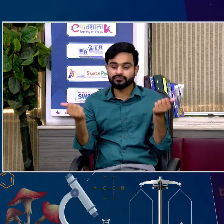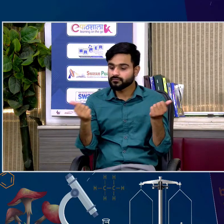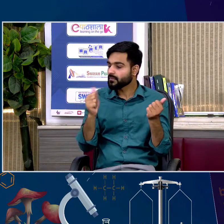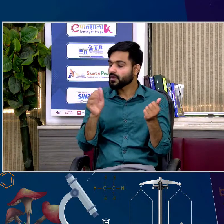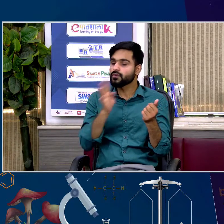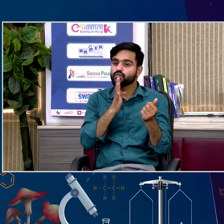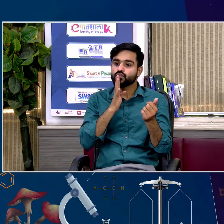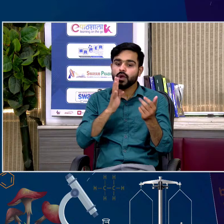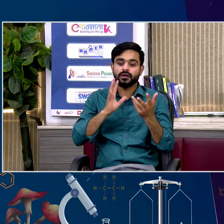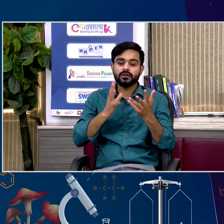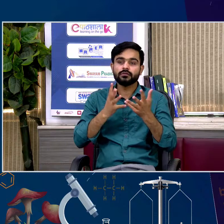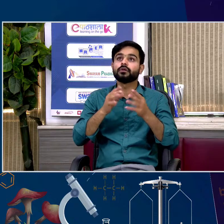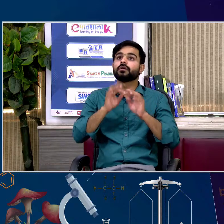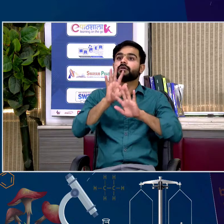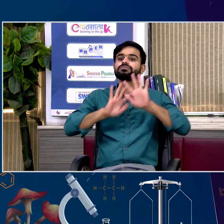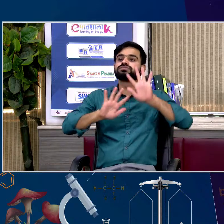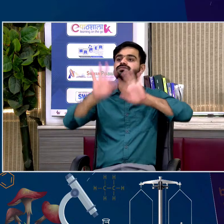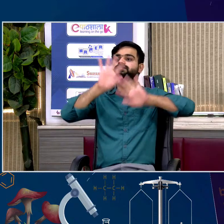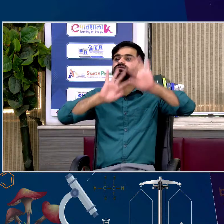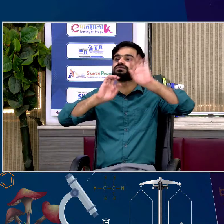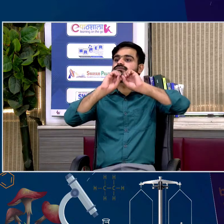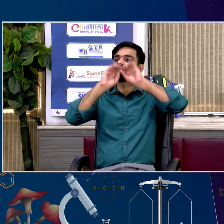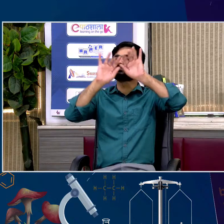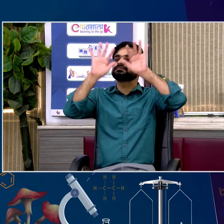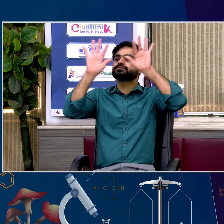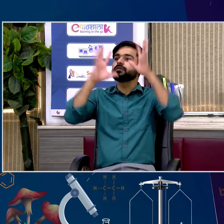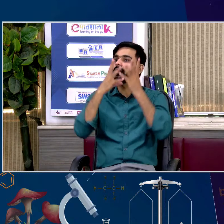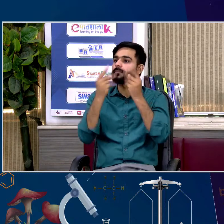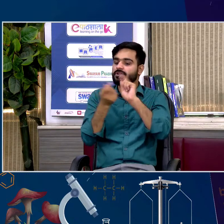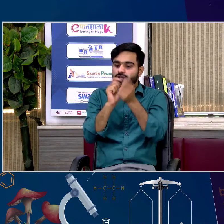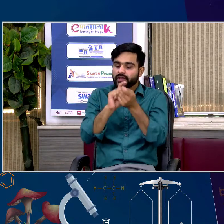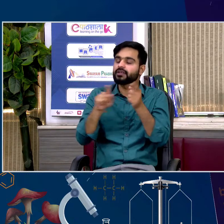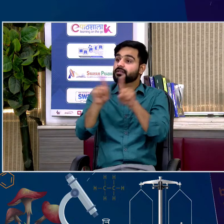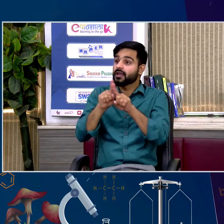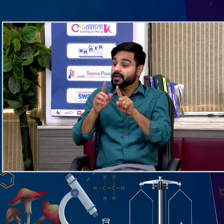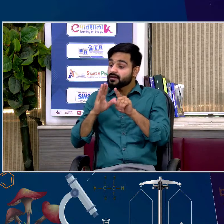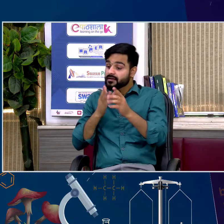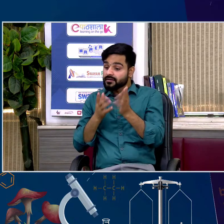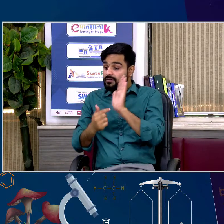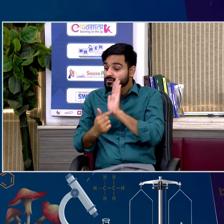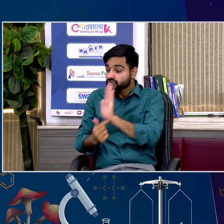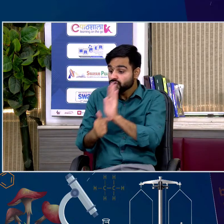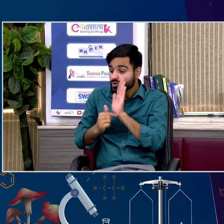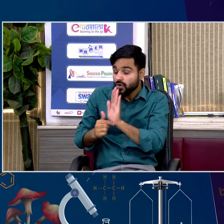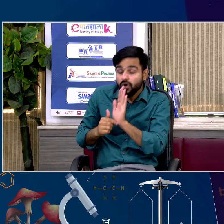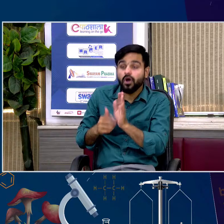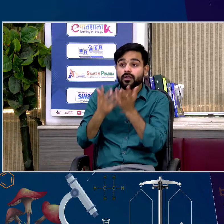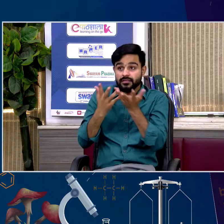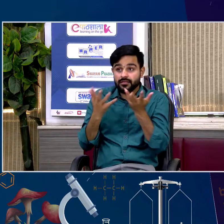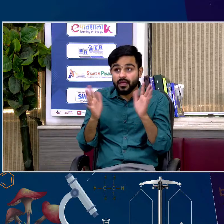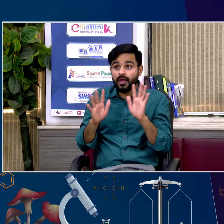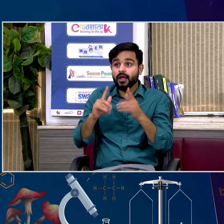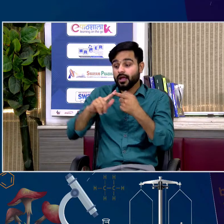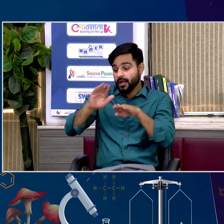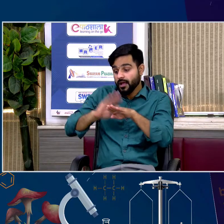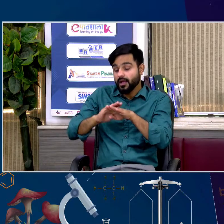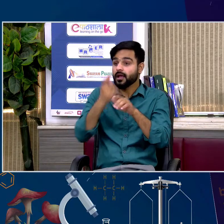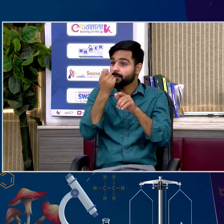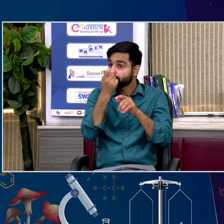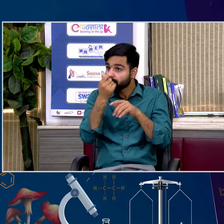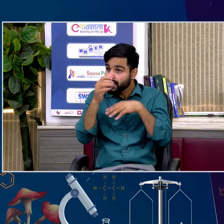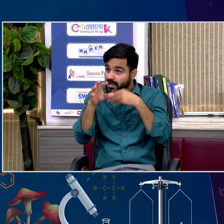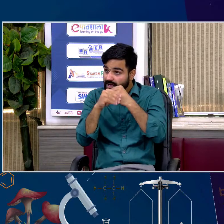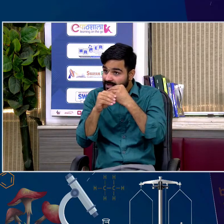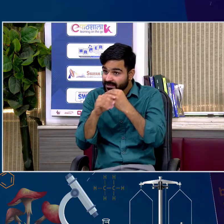वेपर में बदल गया. तो यू टॉकिंग अबाउट थिंग्स, यू शोइंग थिंग्स टू चिल्ड्रन, मेकिंग एक्सपीरियंशियल. जैसे आपने पैसे को ऐड करना सिखाया